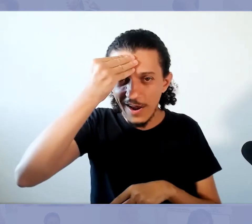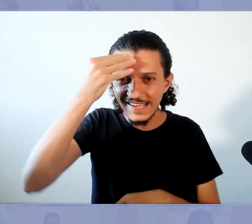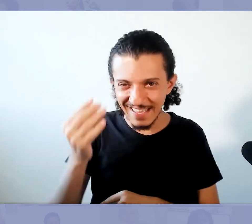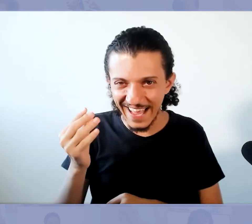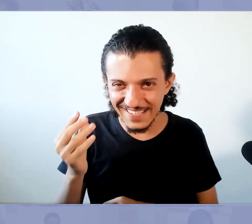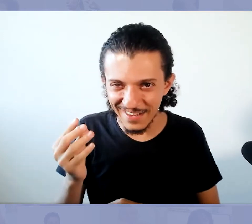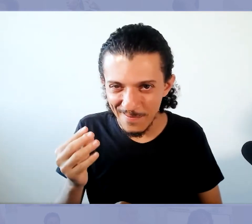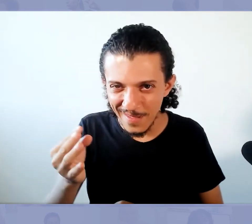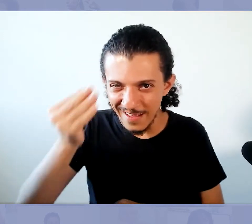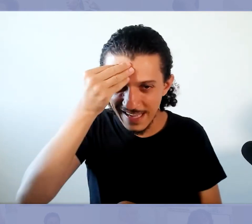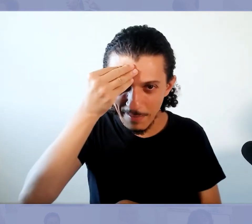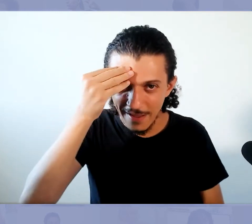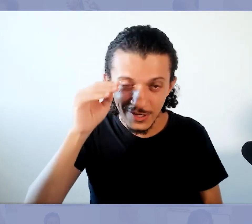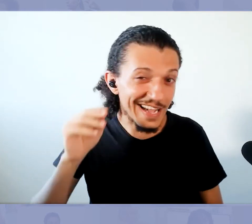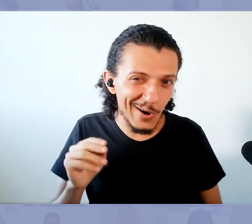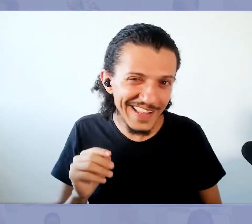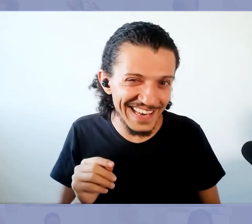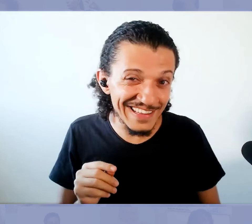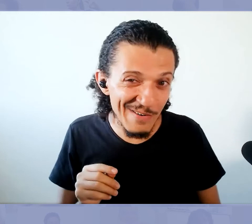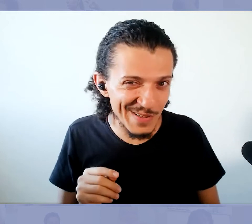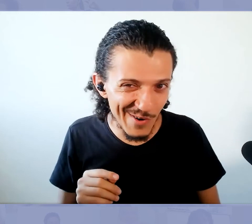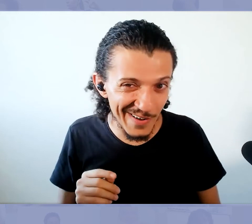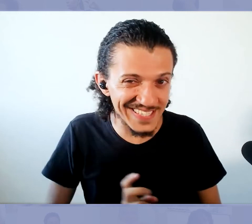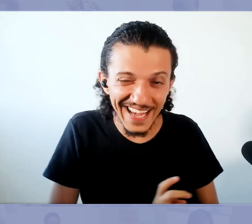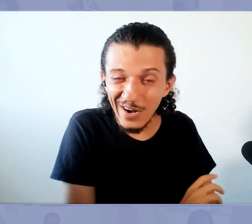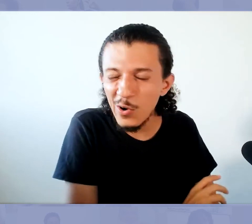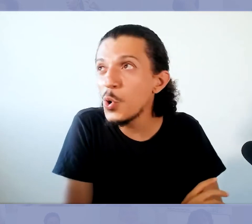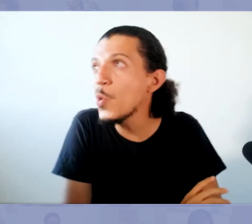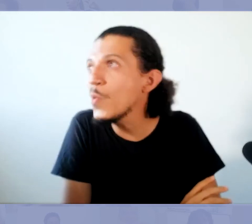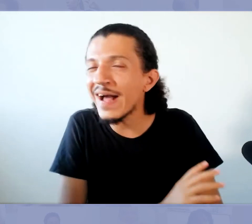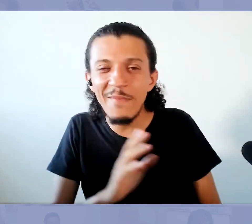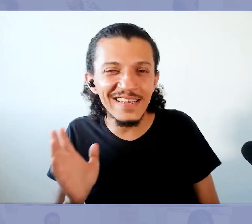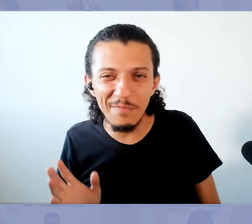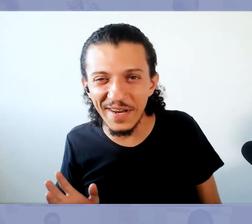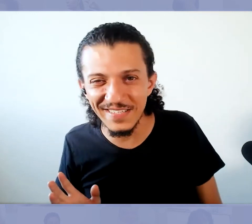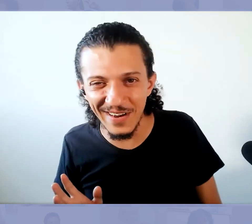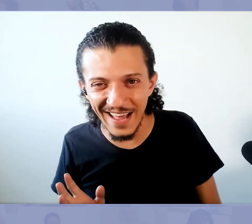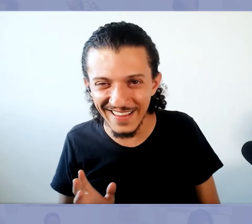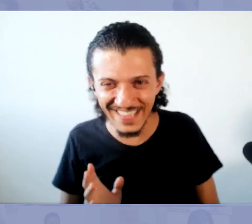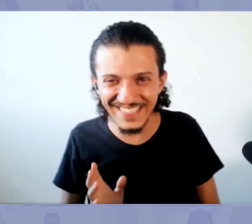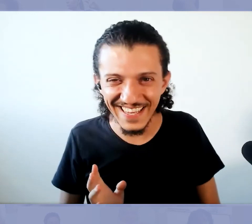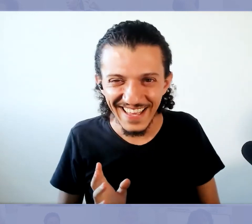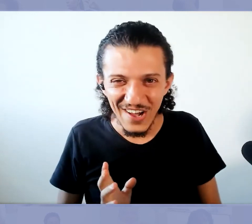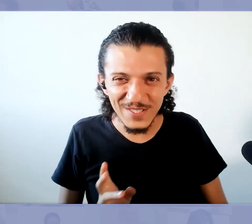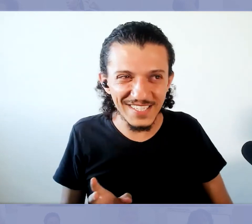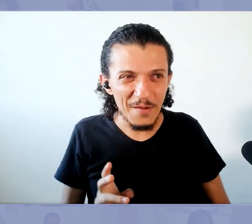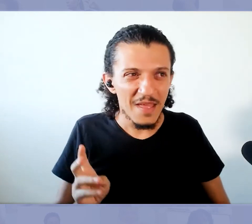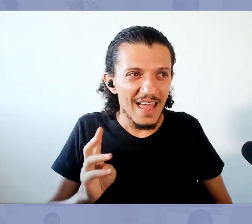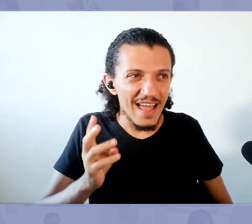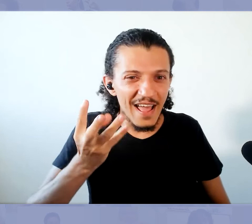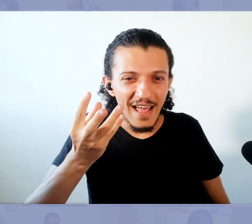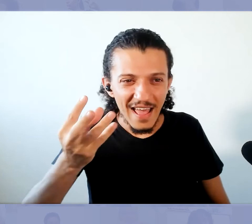e colasse na testa. Sabe? Só que a cola dele não está muito boa, não. Esse cara nunca mais apareceu lá, entende? Ou